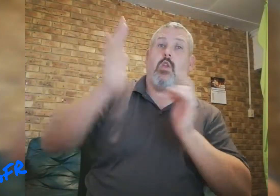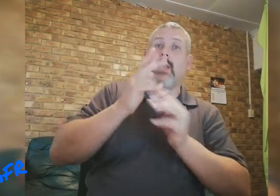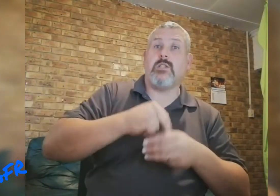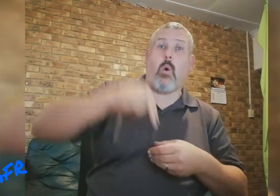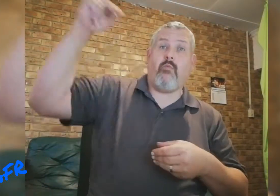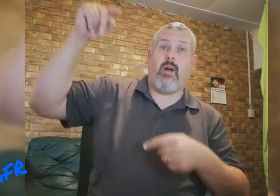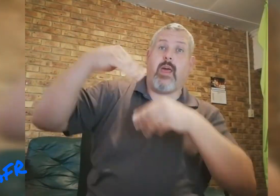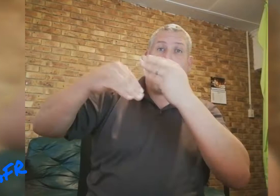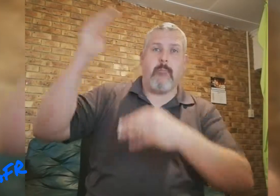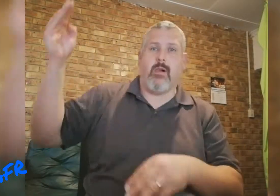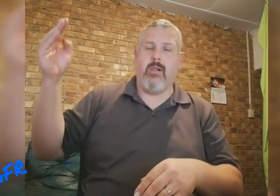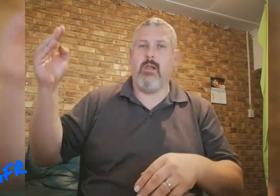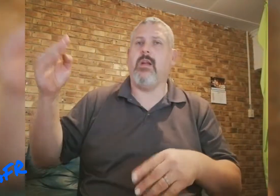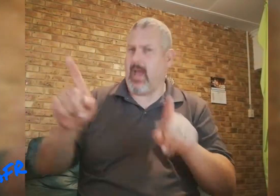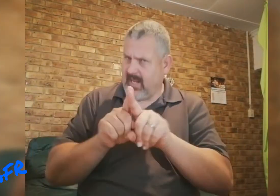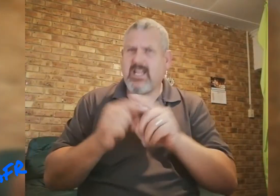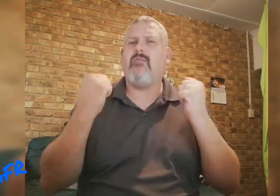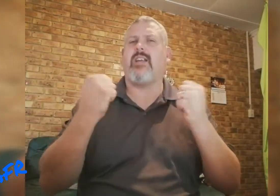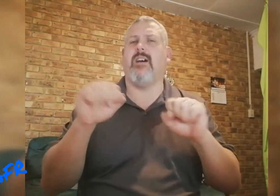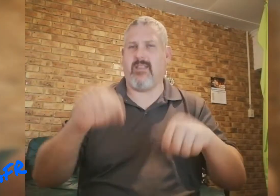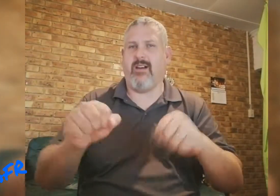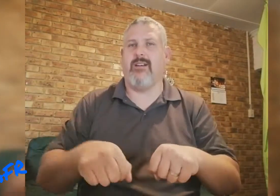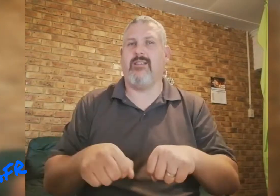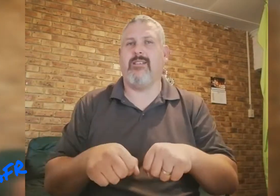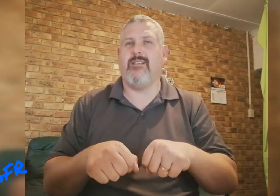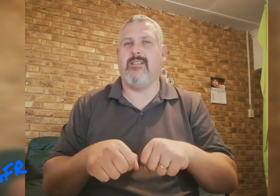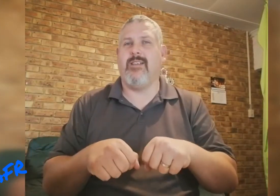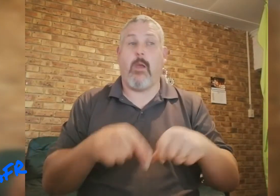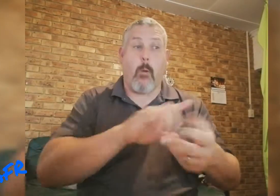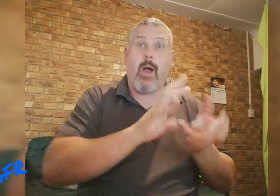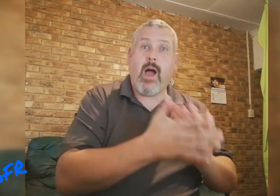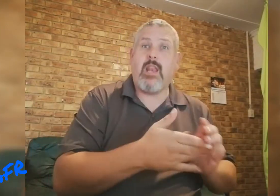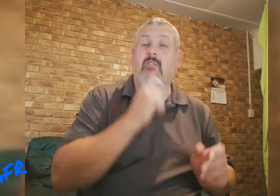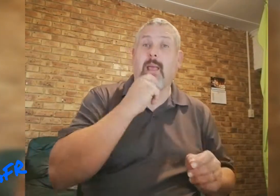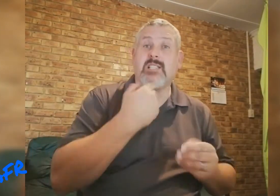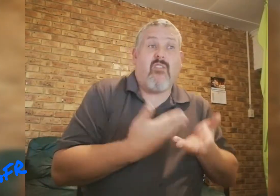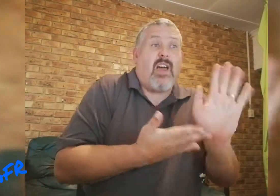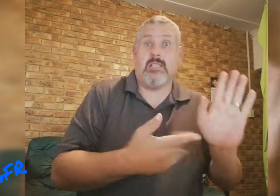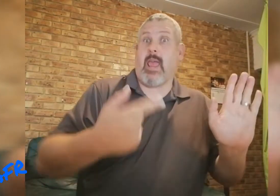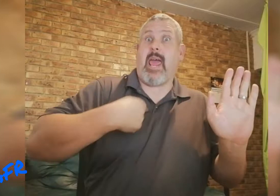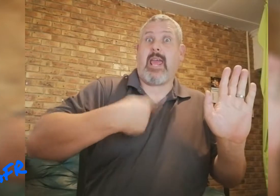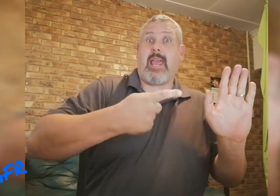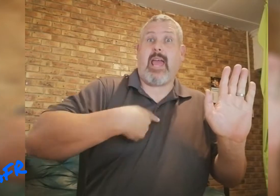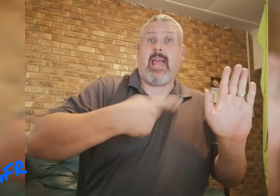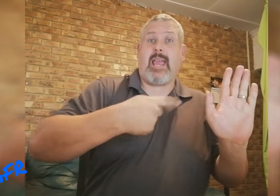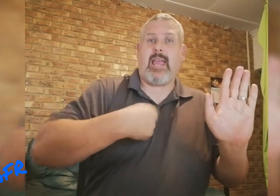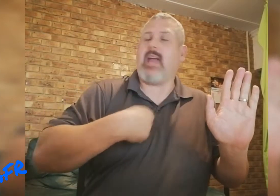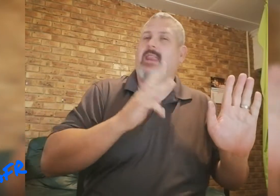Die Jesus opvaar na die hemel, het selfde kraag, ja, op aarde vir mense gewys, ek,